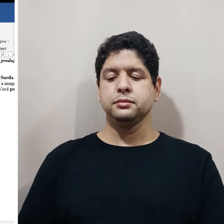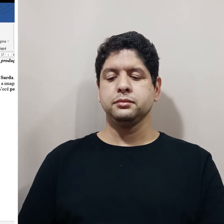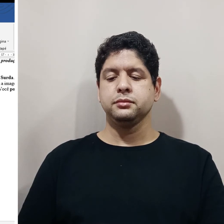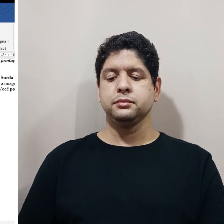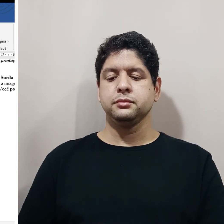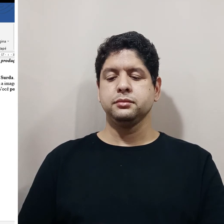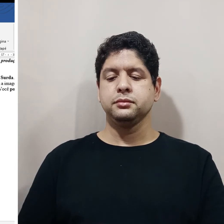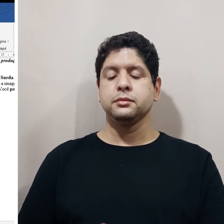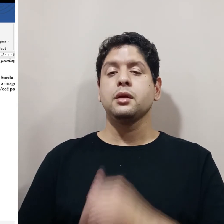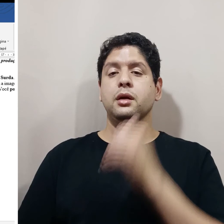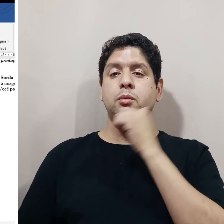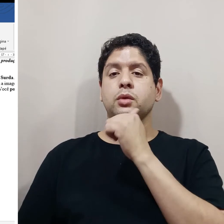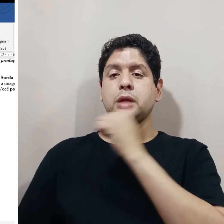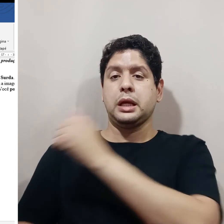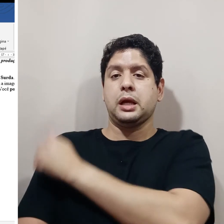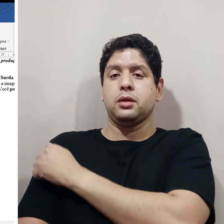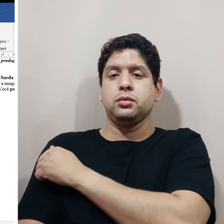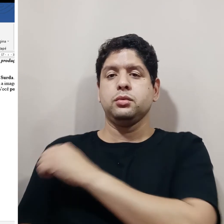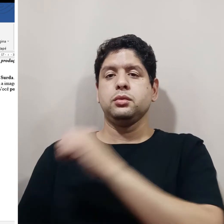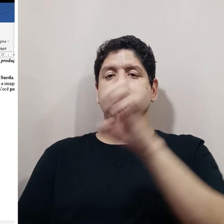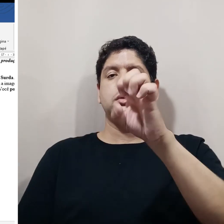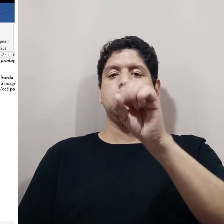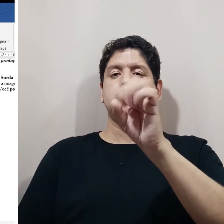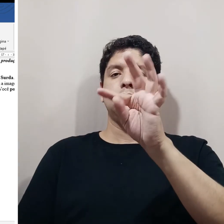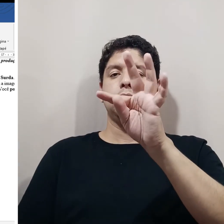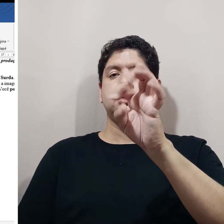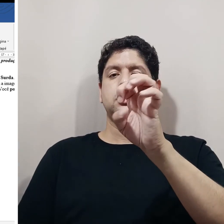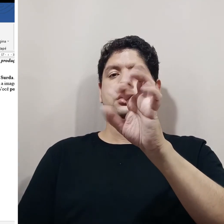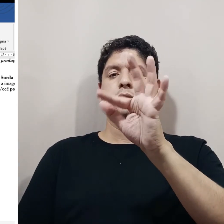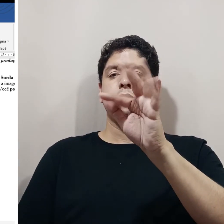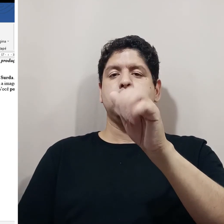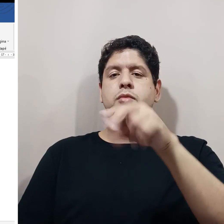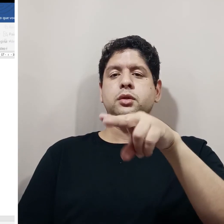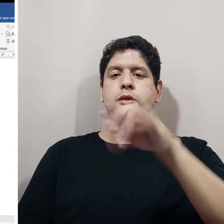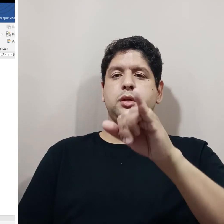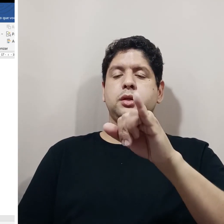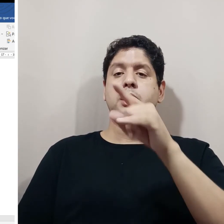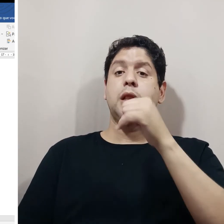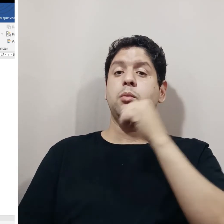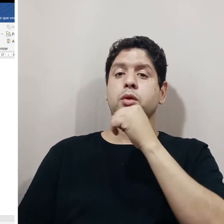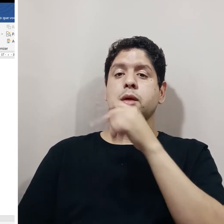Vamos lá para a gente ficar mais fácil para vocês entenderem.